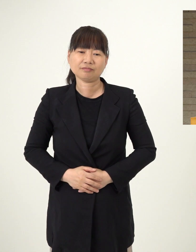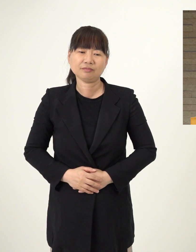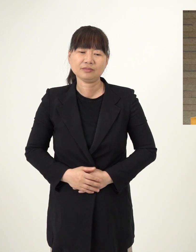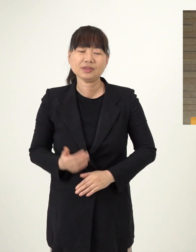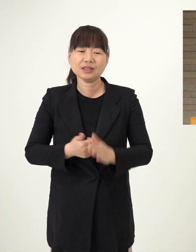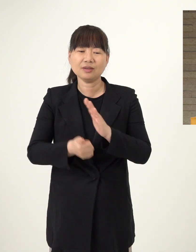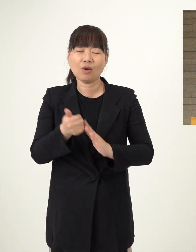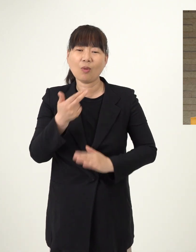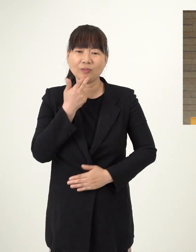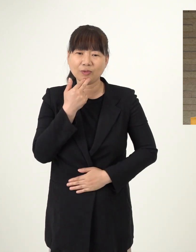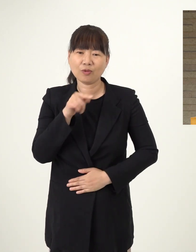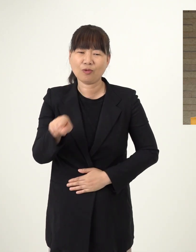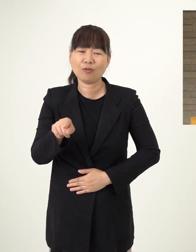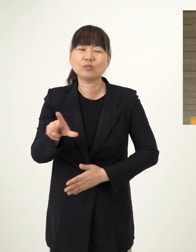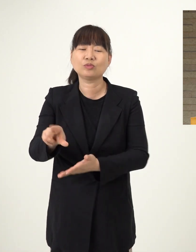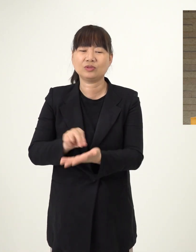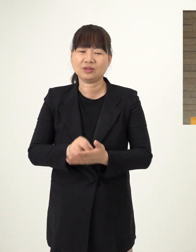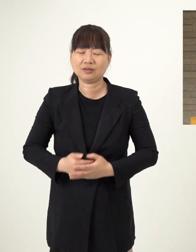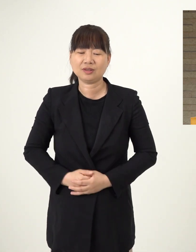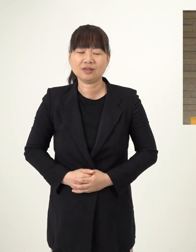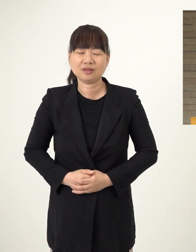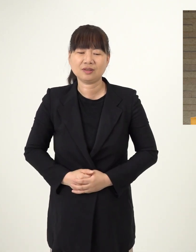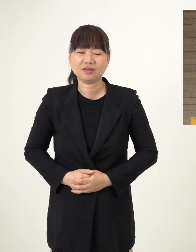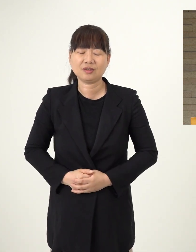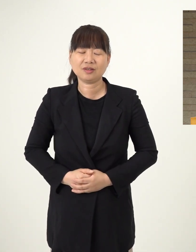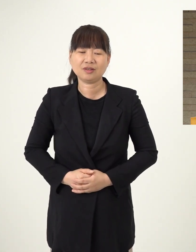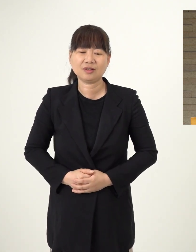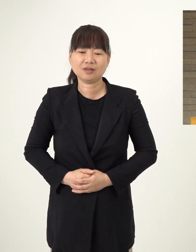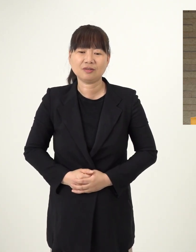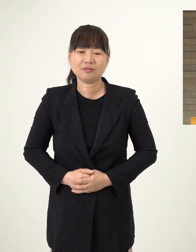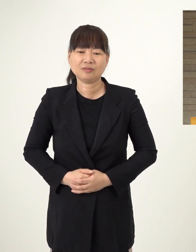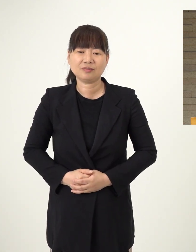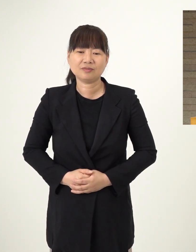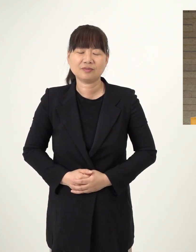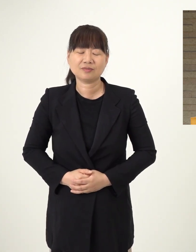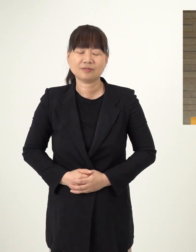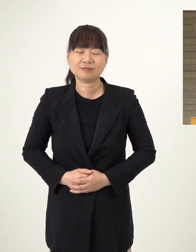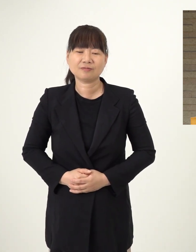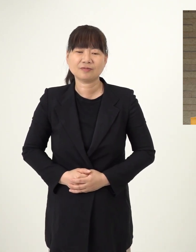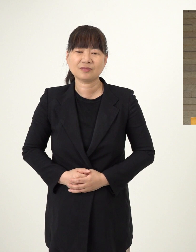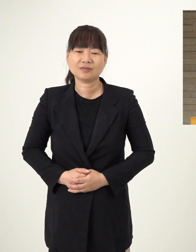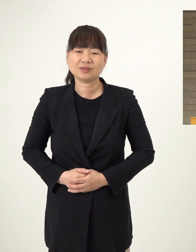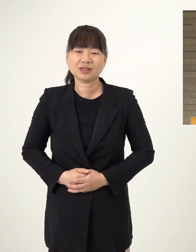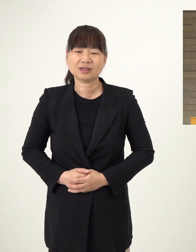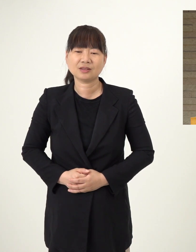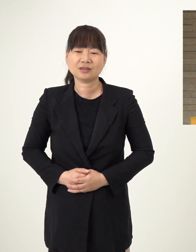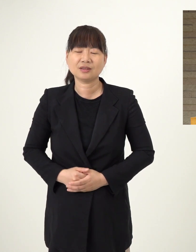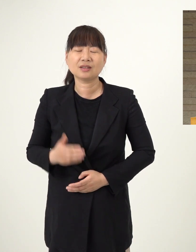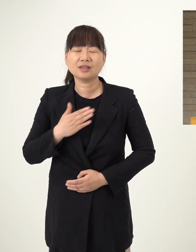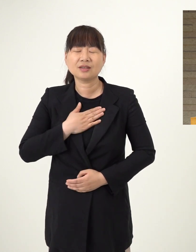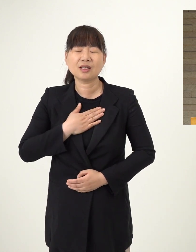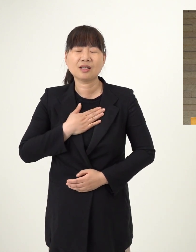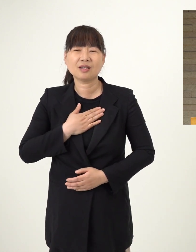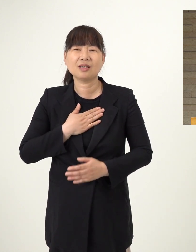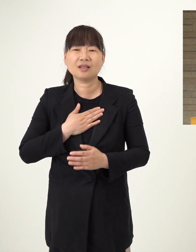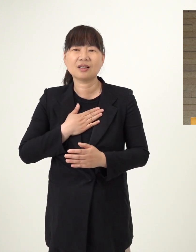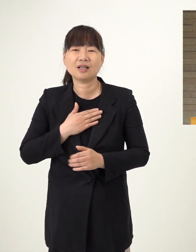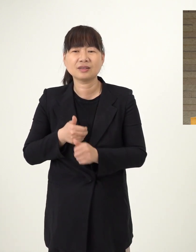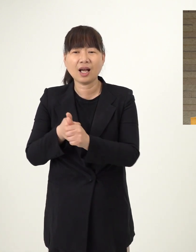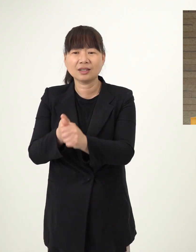희망이 없는 것도 문제지만 더 무서운 것은 그 희망이 잘못됐을 때 그게 더 무서운